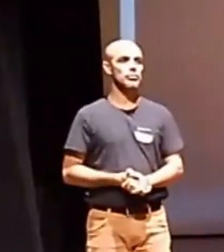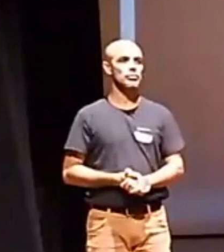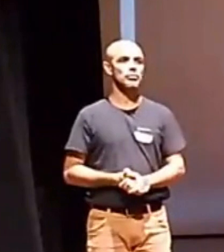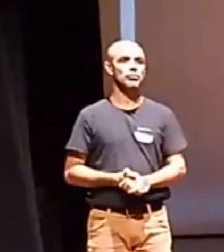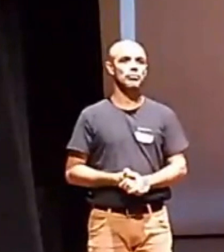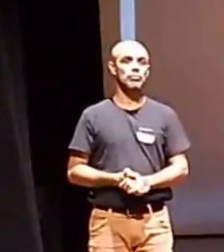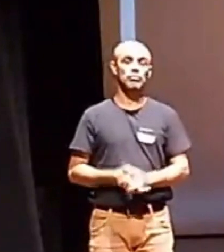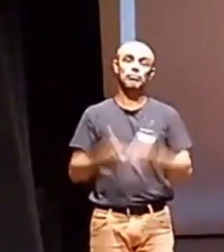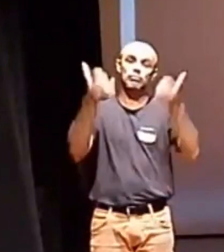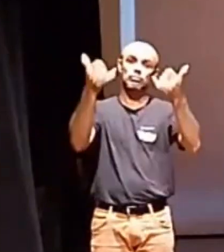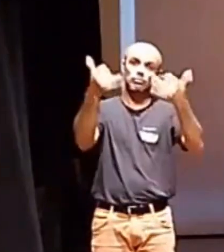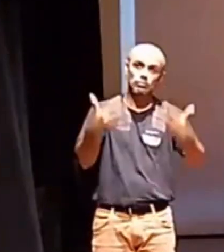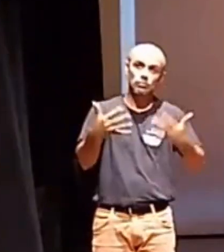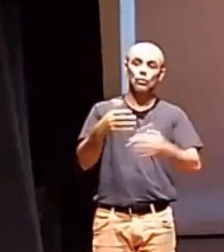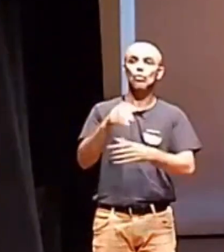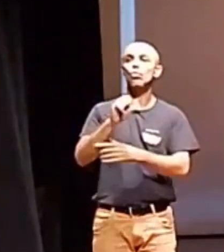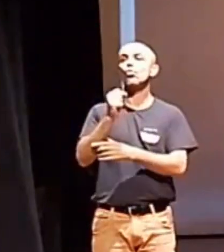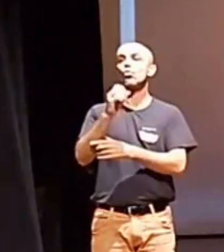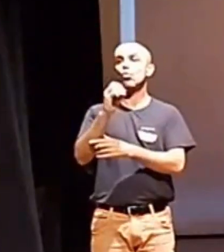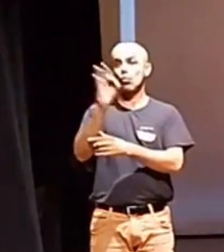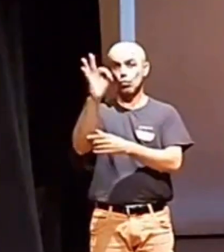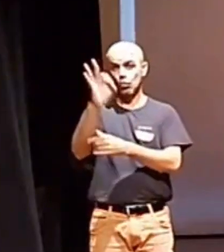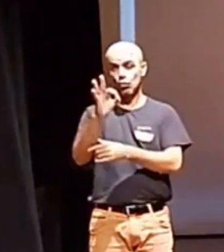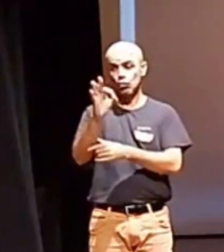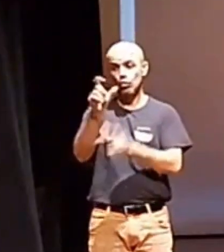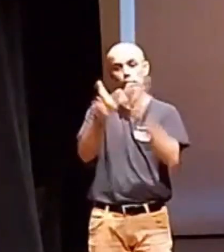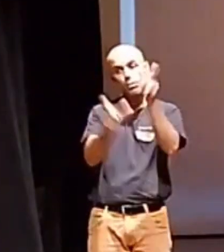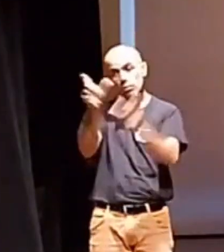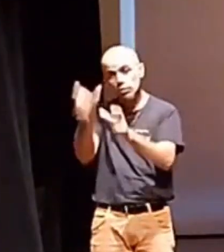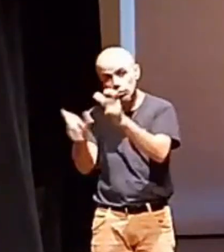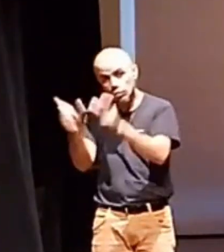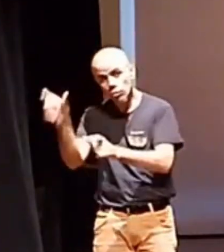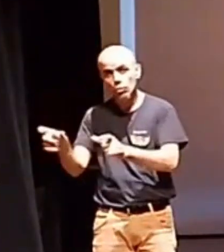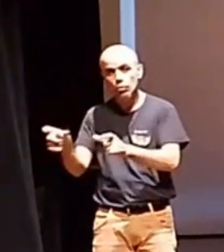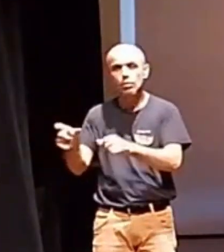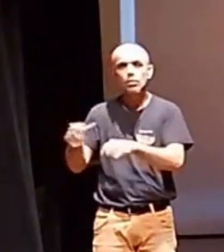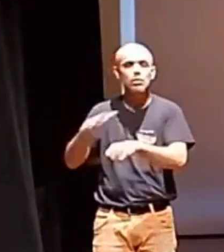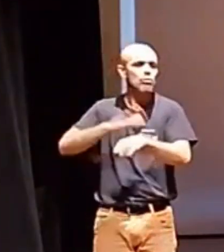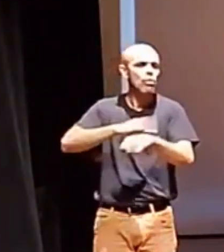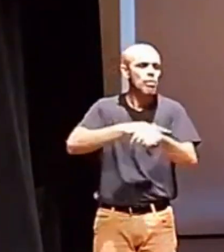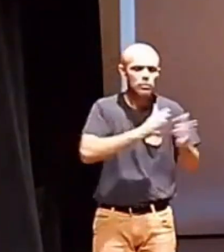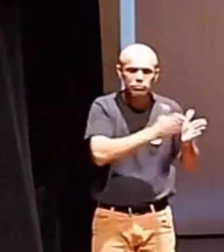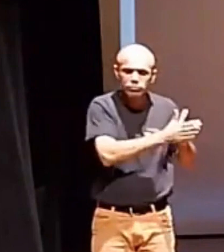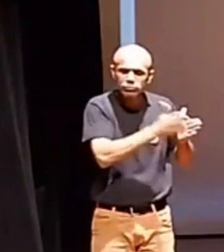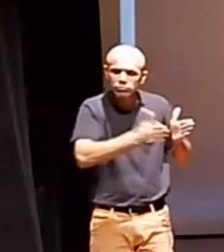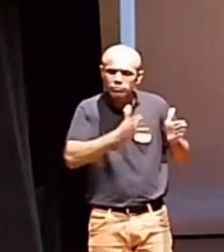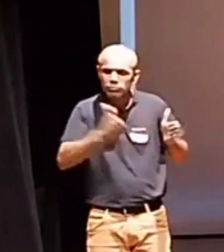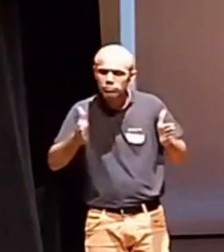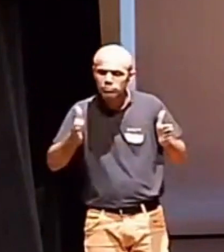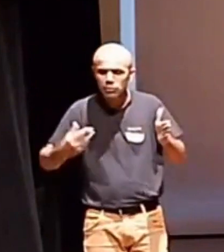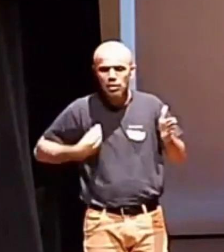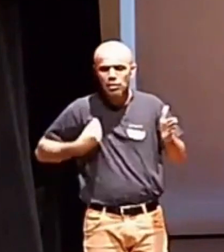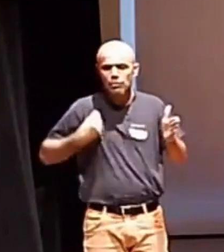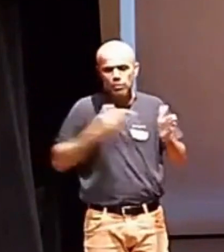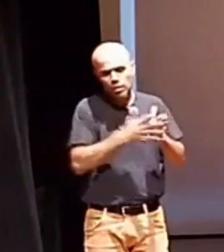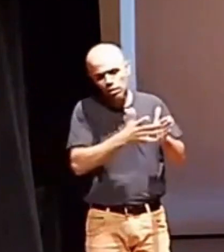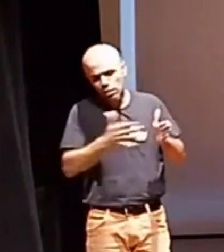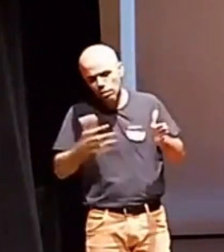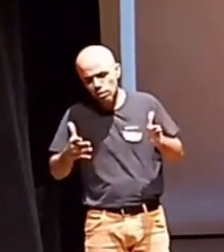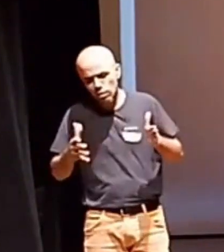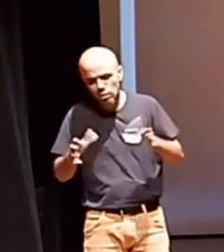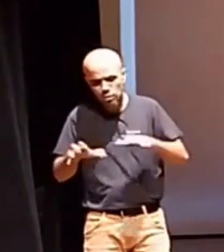Como eu disse para vocês, 80% das pessoas, em algum momento da vida, vão ter dores nas costas. E as